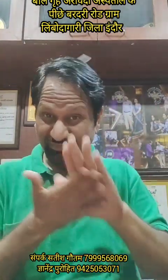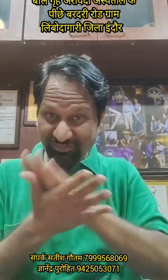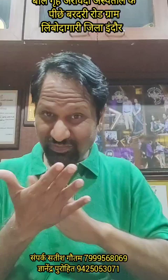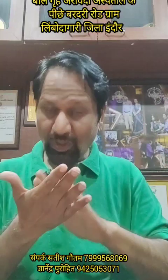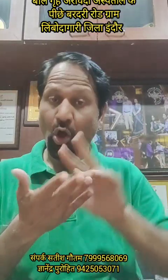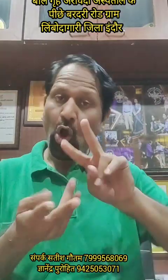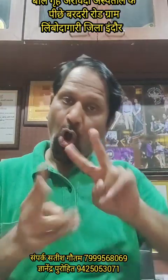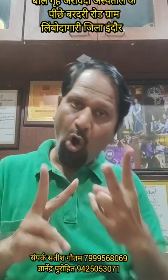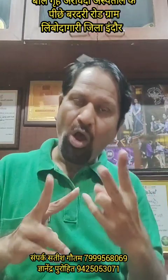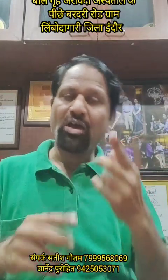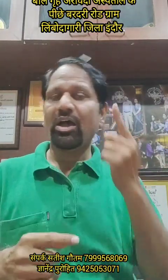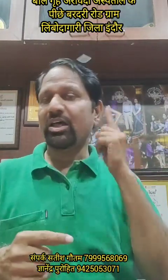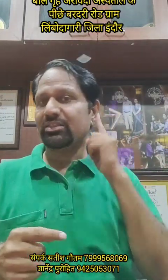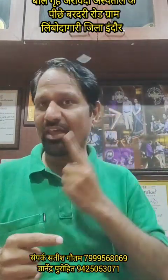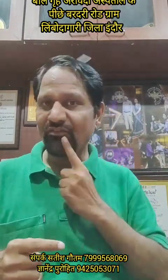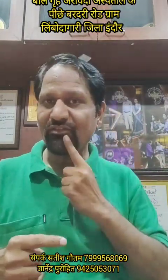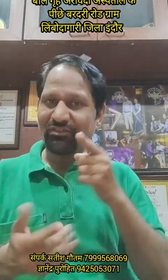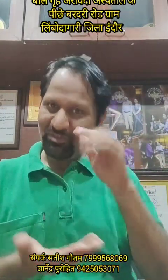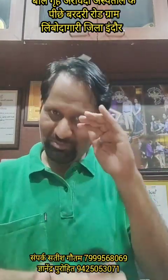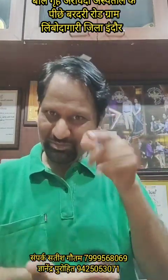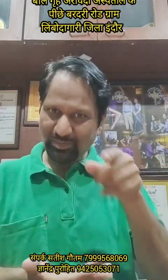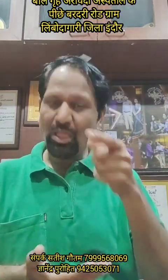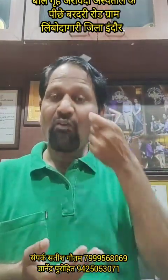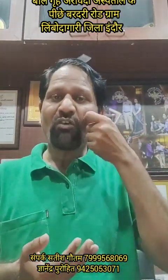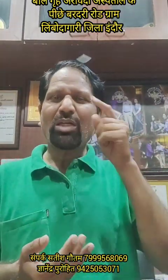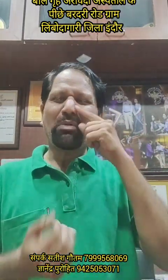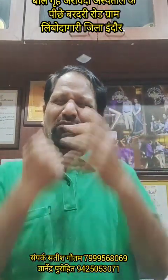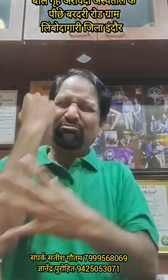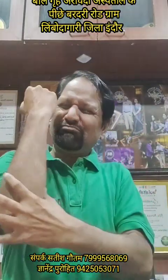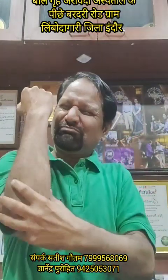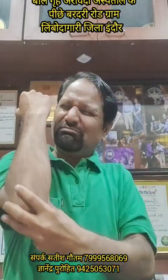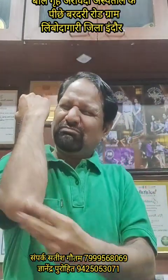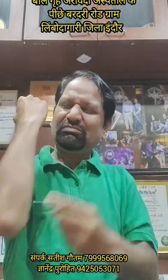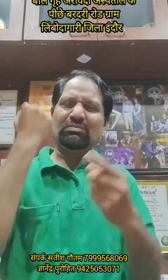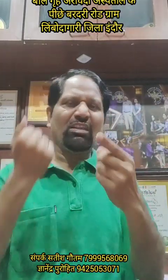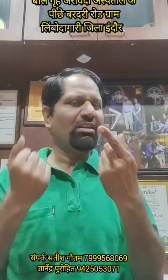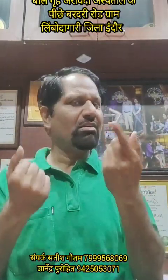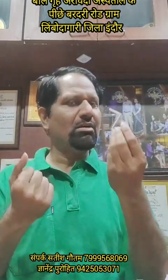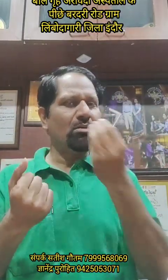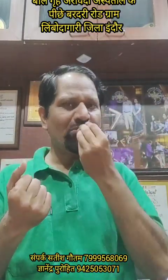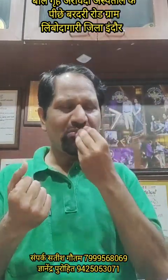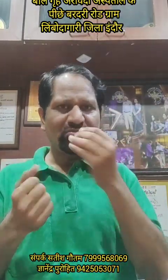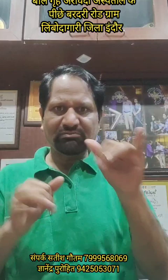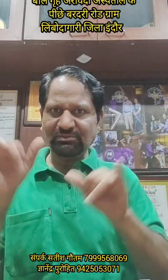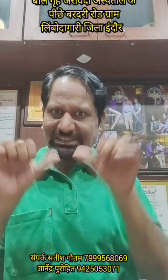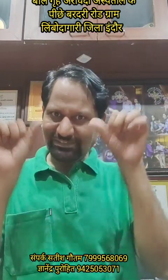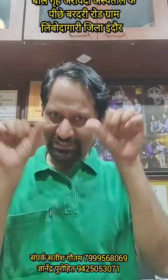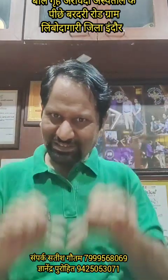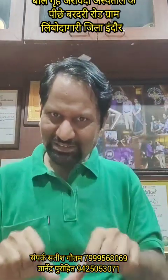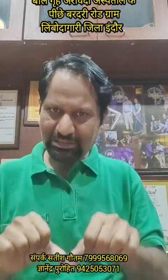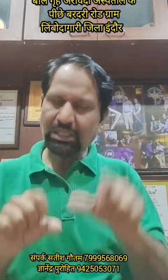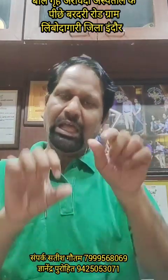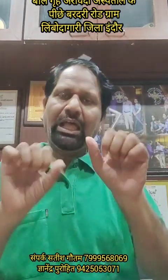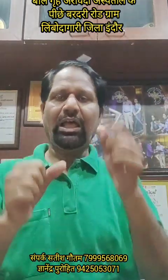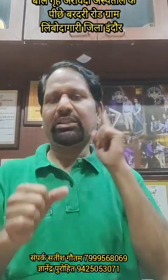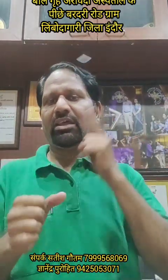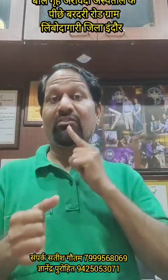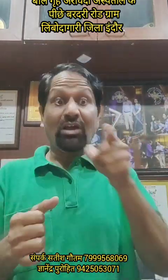कराया जा सकता है, लेकिन शर्त यही है कि माता पिता नहीं होना चाहिए उस मूक बधिर बच्चे का। बच्चा मूक बधिर हो या माता पिता